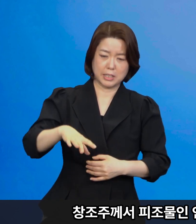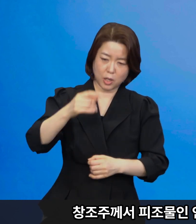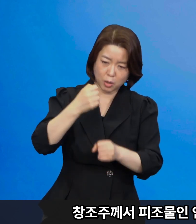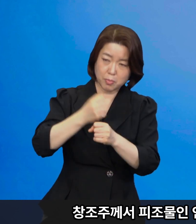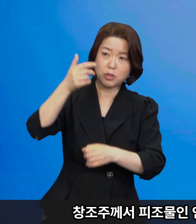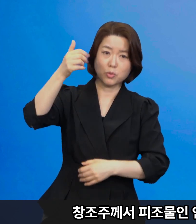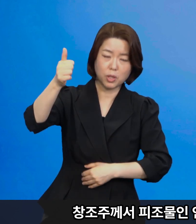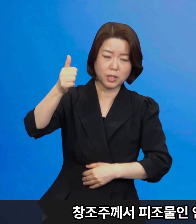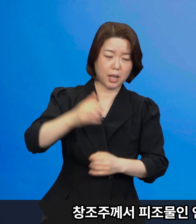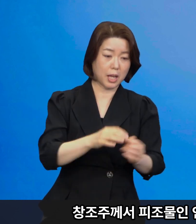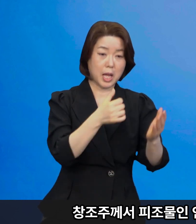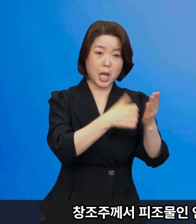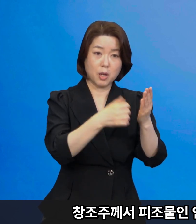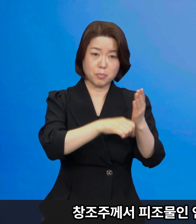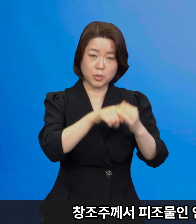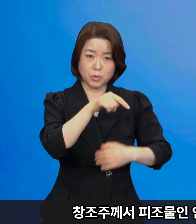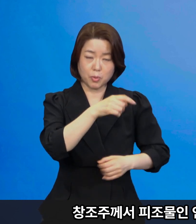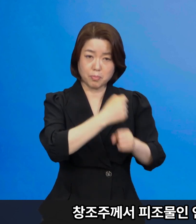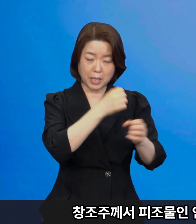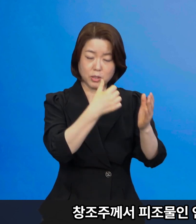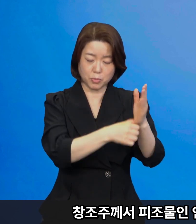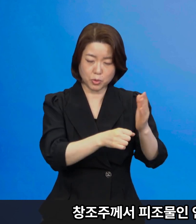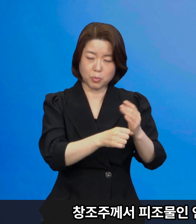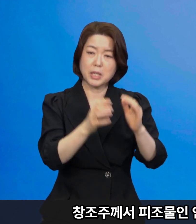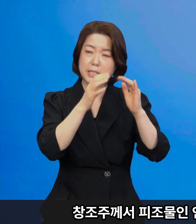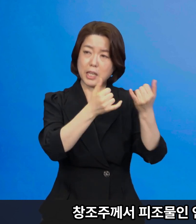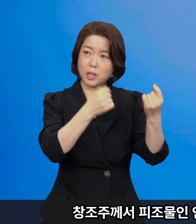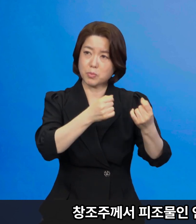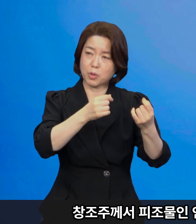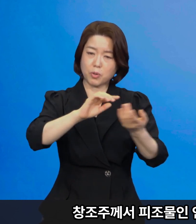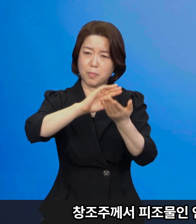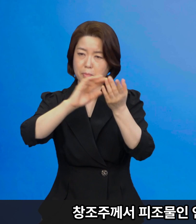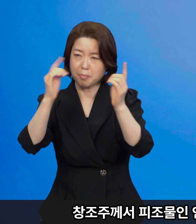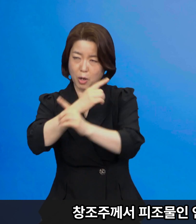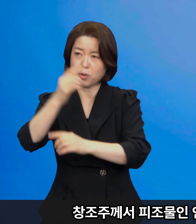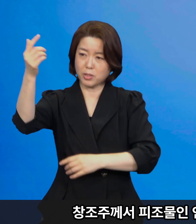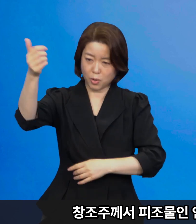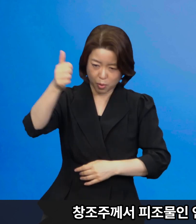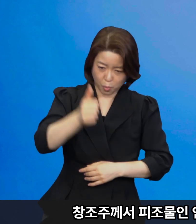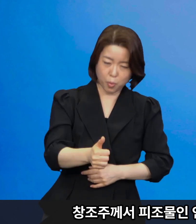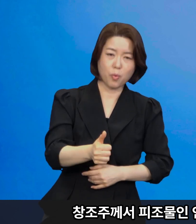창조주께서 피조물인 인간이 되셔서 이 땅에 오셨고